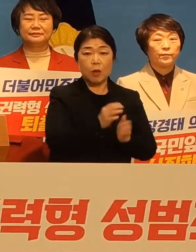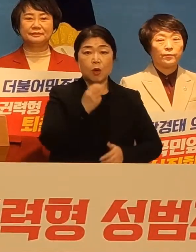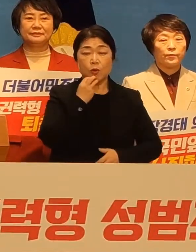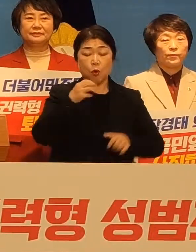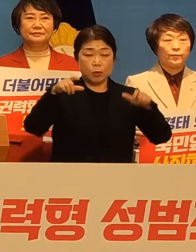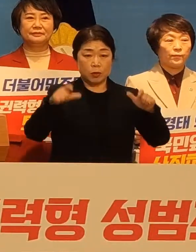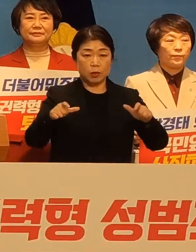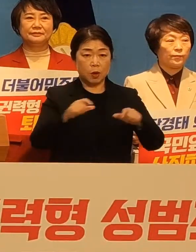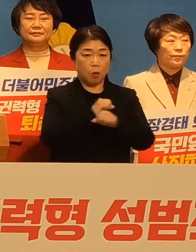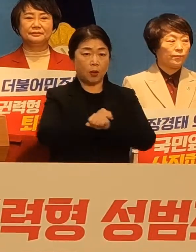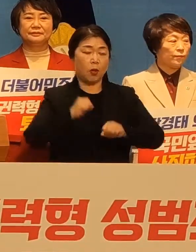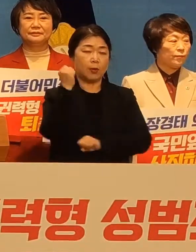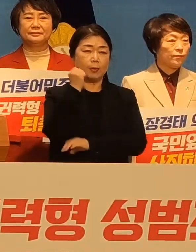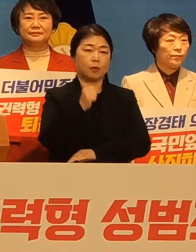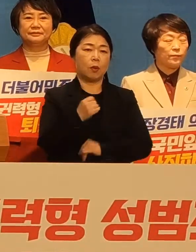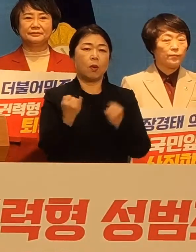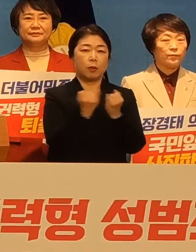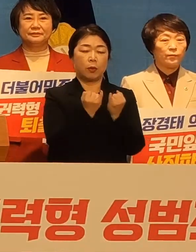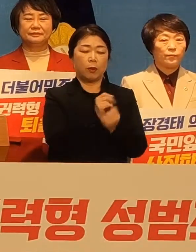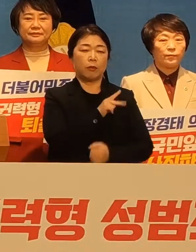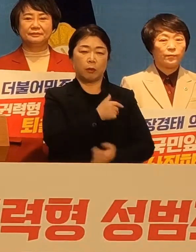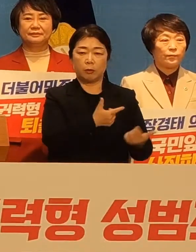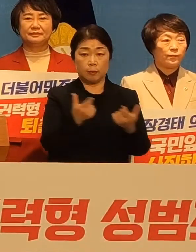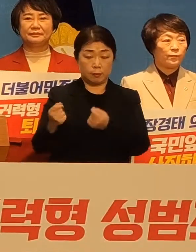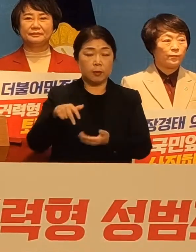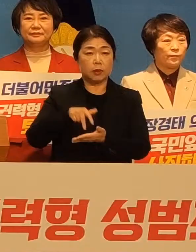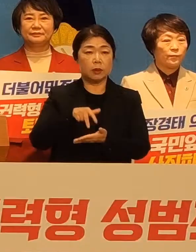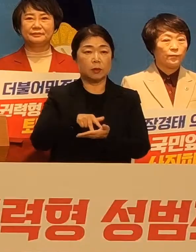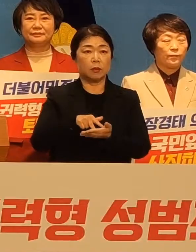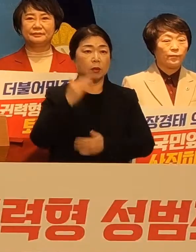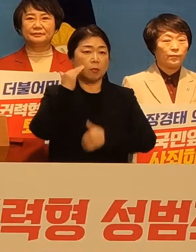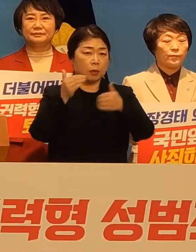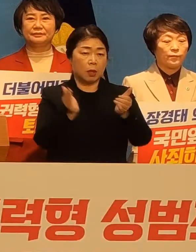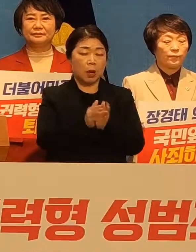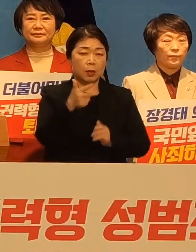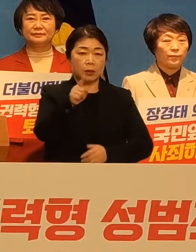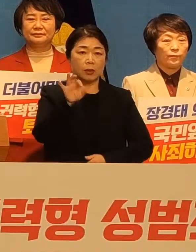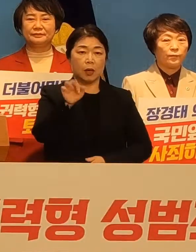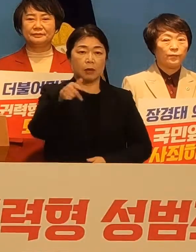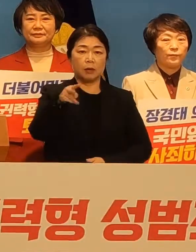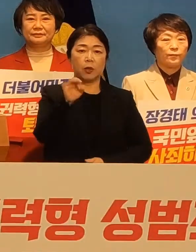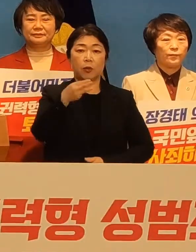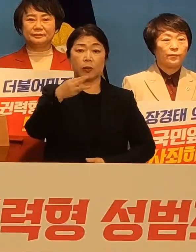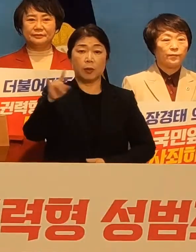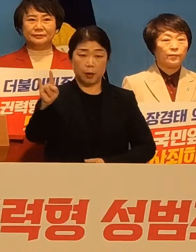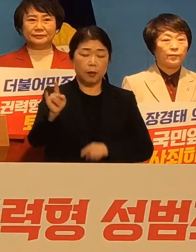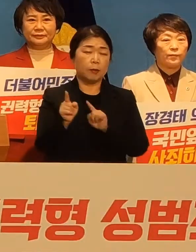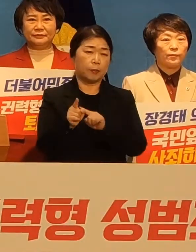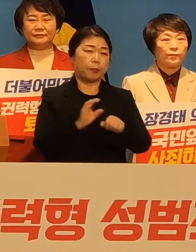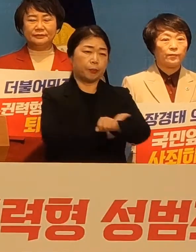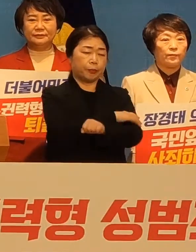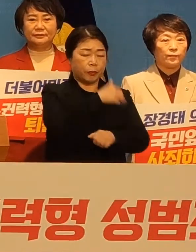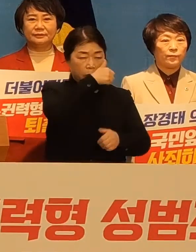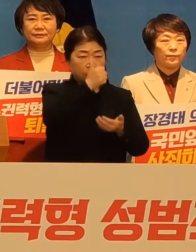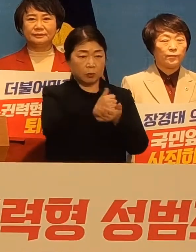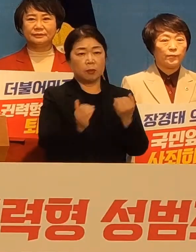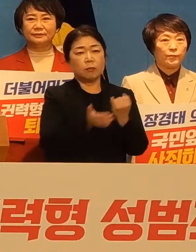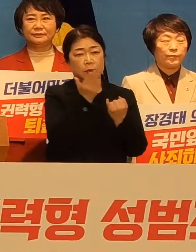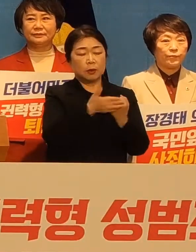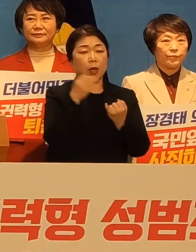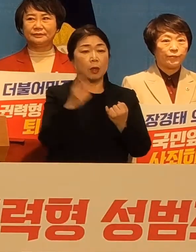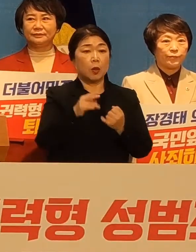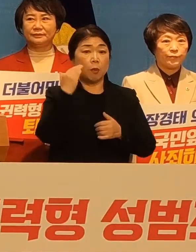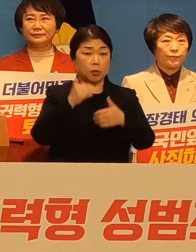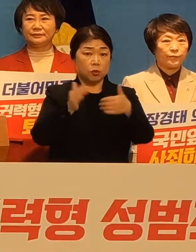서울시 광역기초 여성 의원들은 더불어민주당 장경태 의원의 권력형 성범죄와 민주당의 살인적인